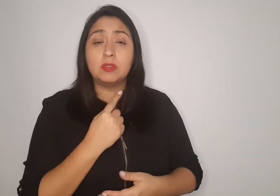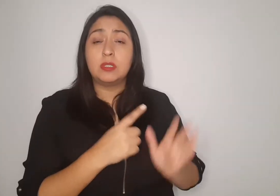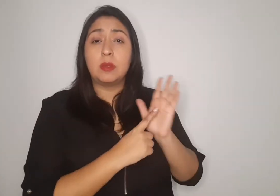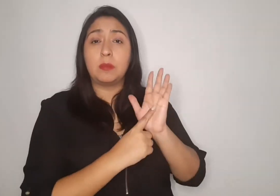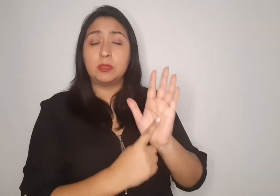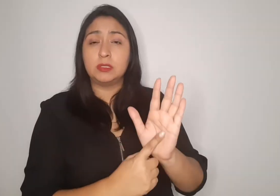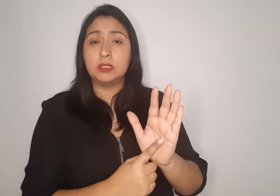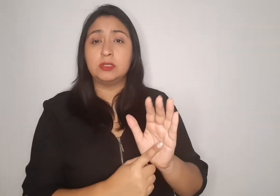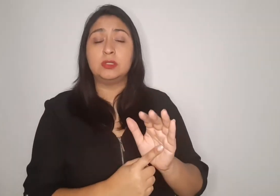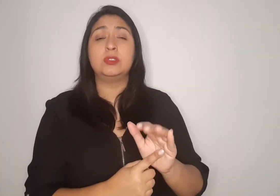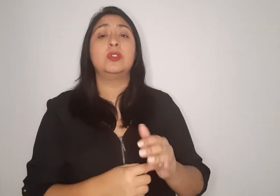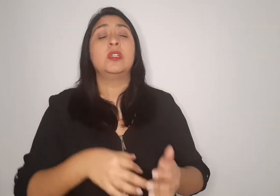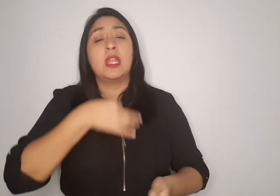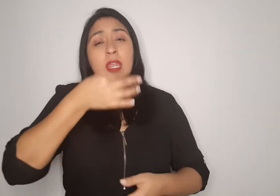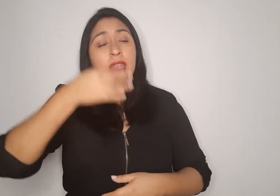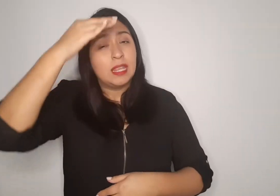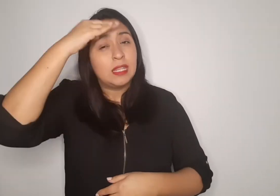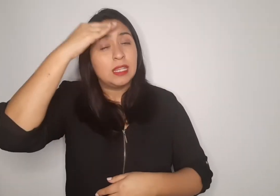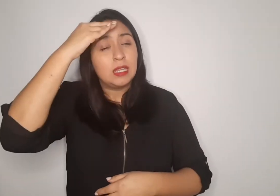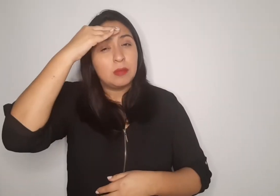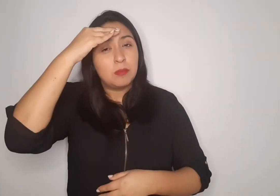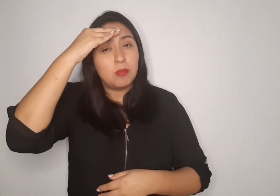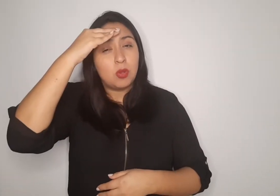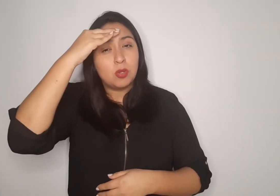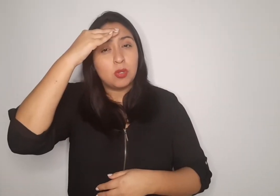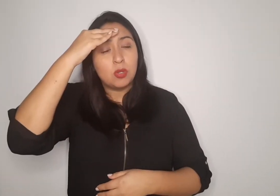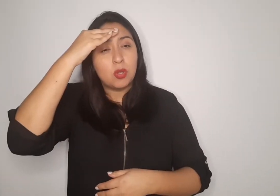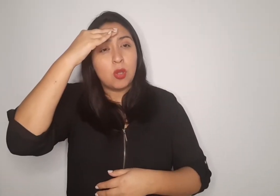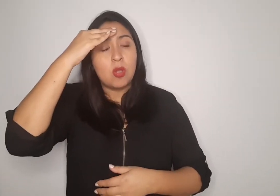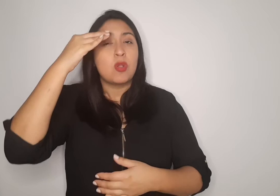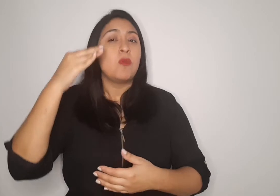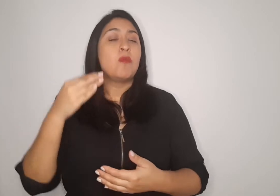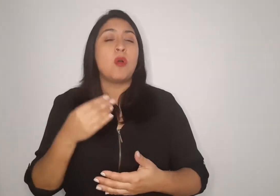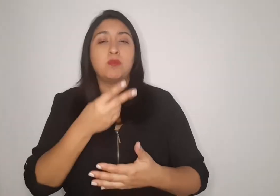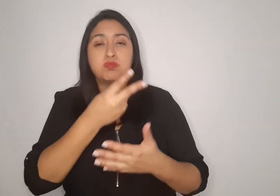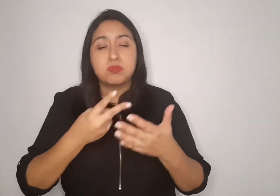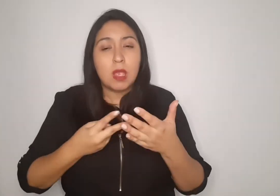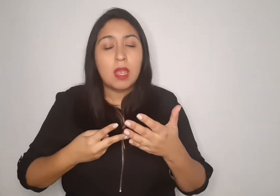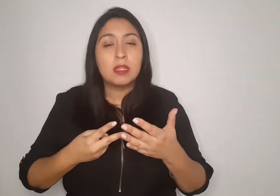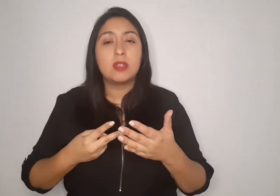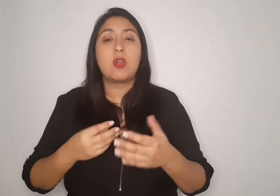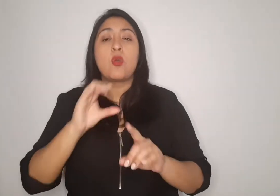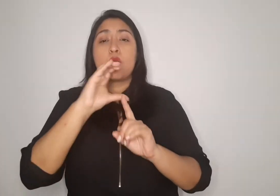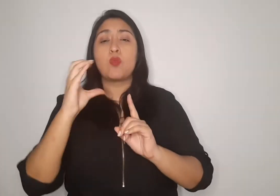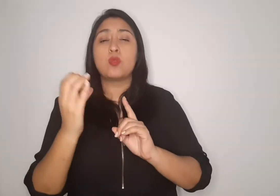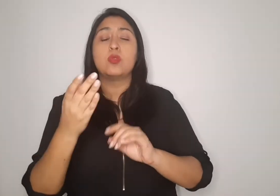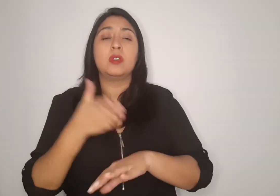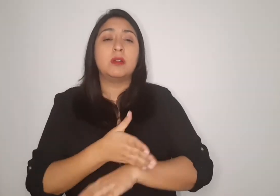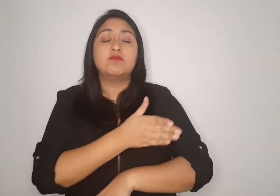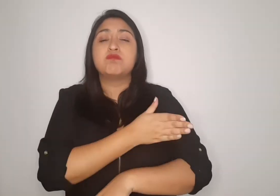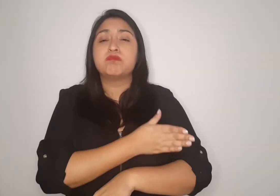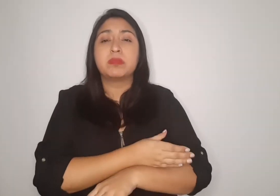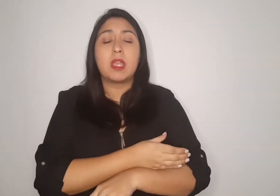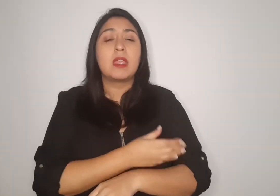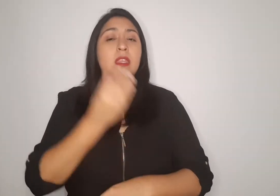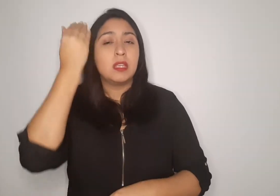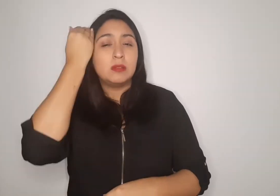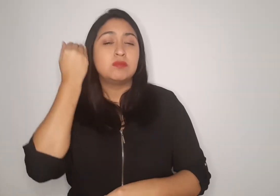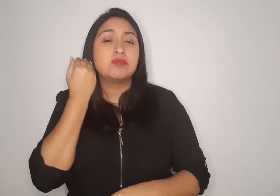se llamaba Testimonio Plástico de nuestras culturas precolombinas, ¿no? Y siempre se trató de